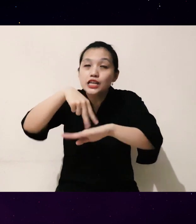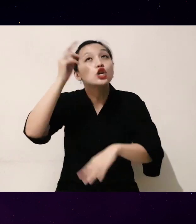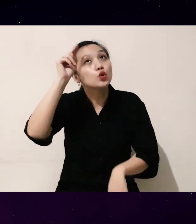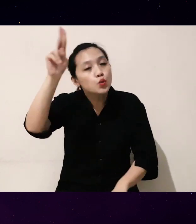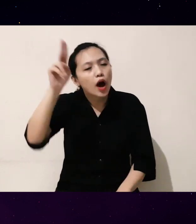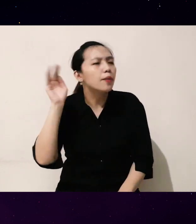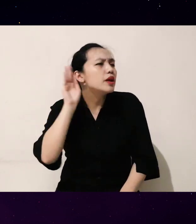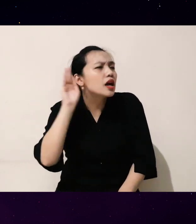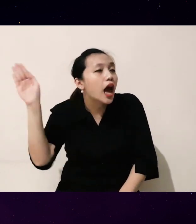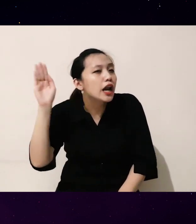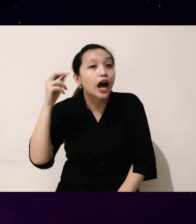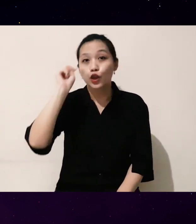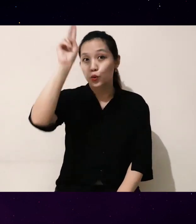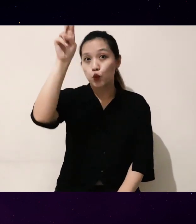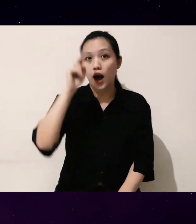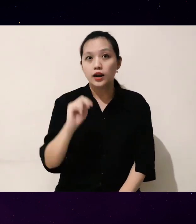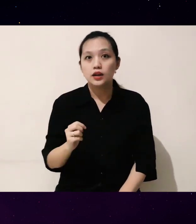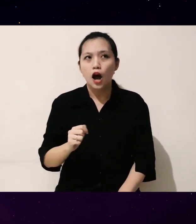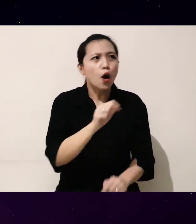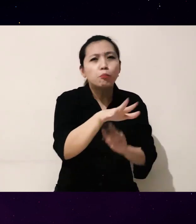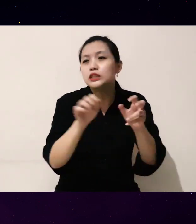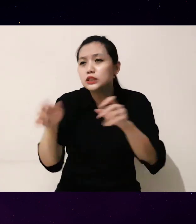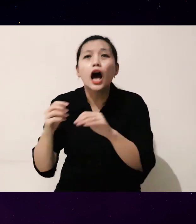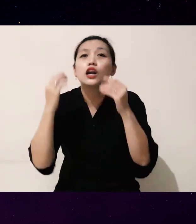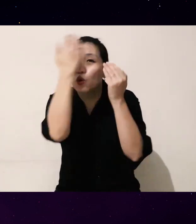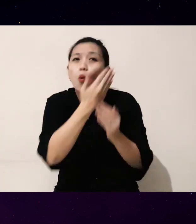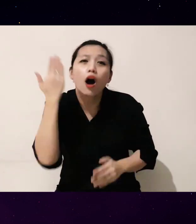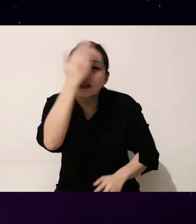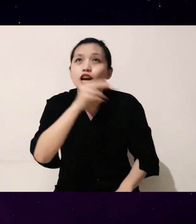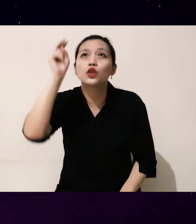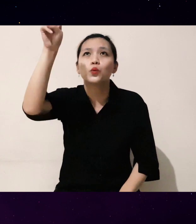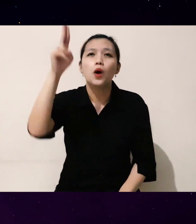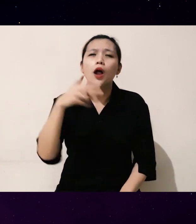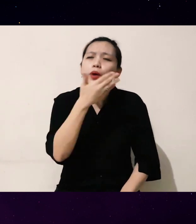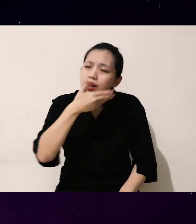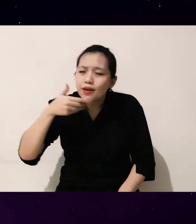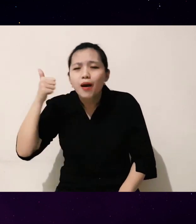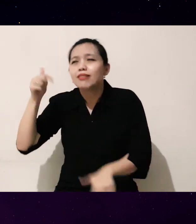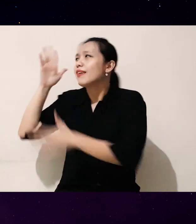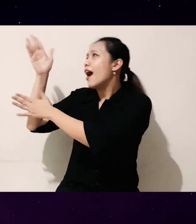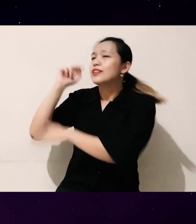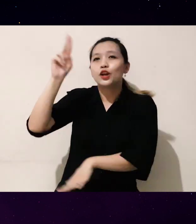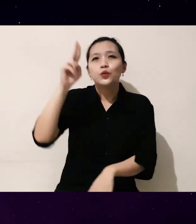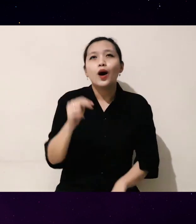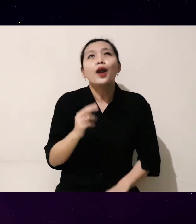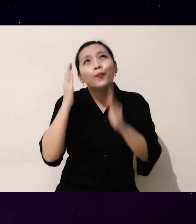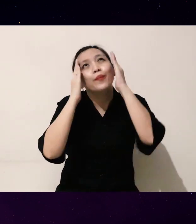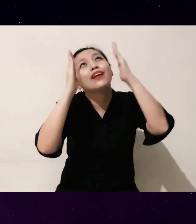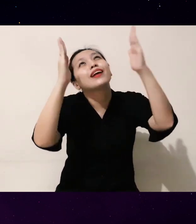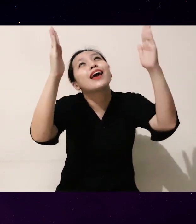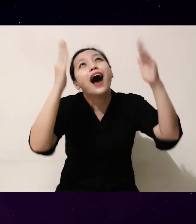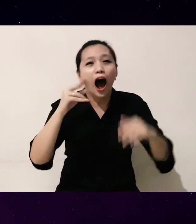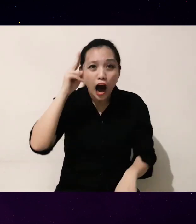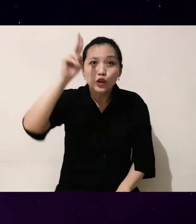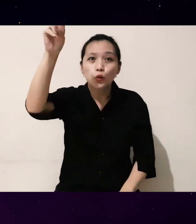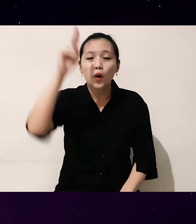hadapan kaki-Nya, dalam hadirat-Nya di kaki Tuhan, mendengarkan Dia, mencari wajah-Nya, menikmati